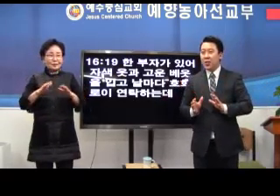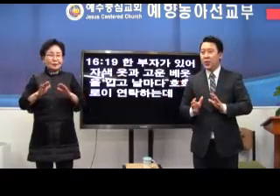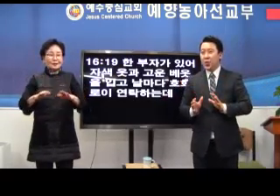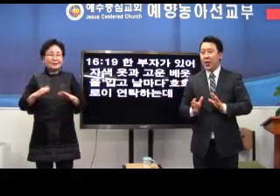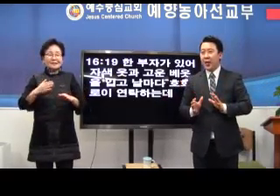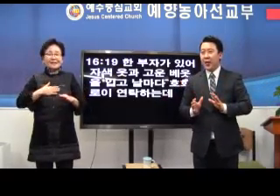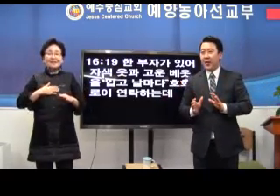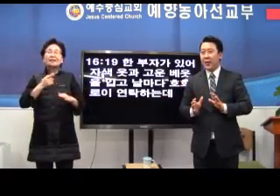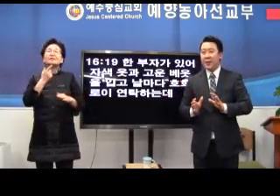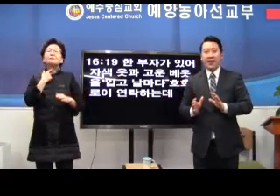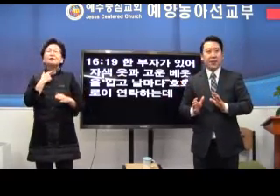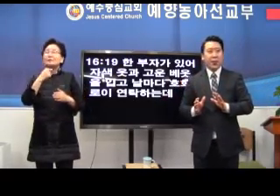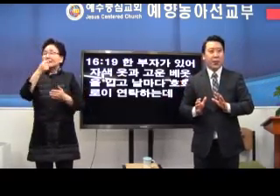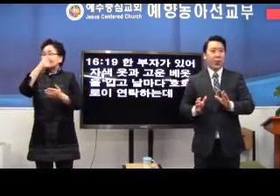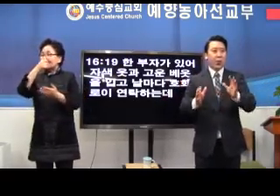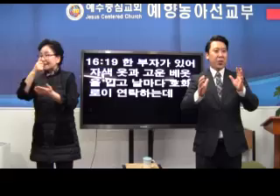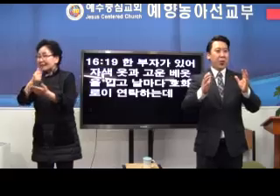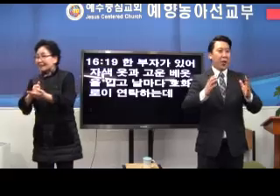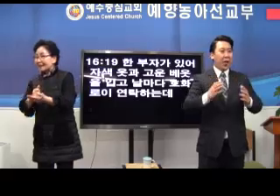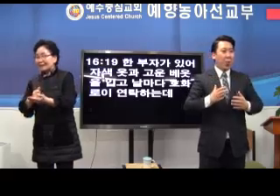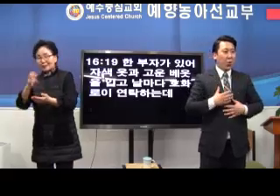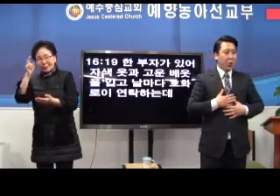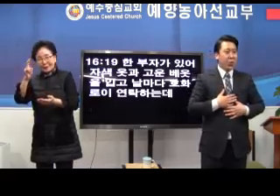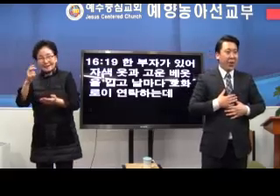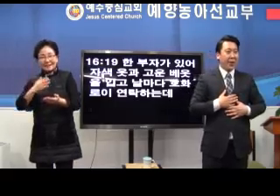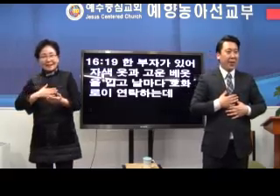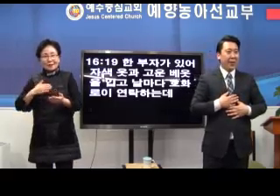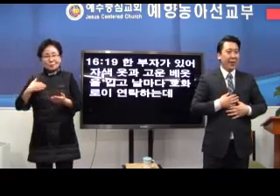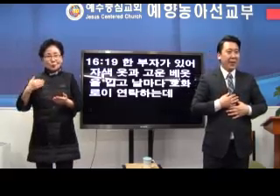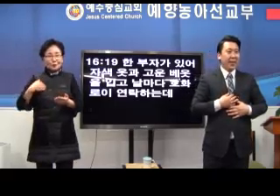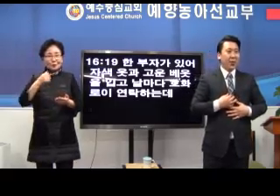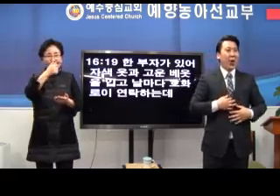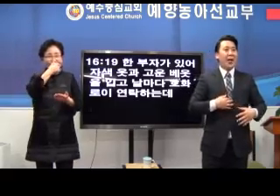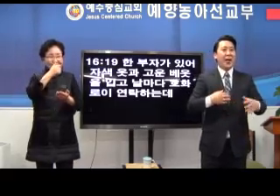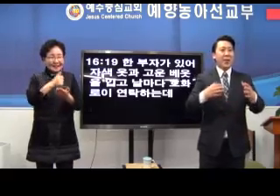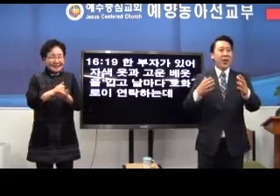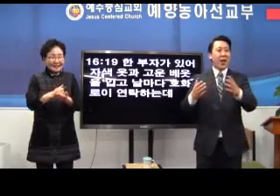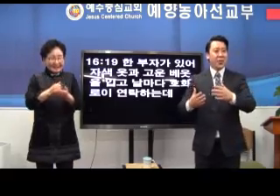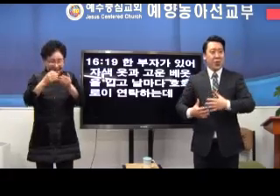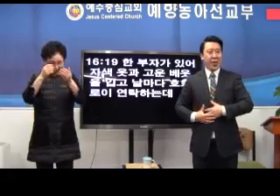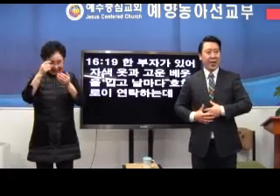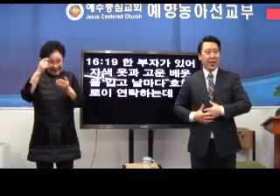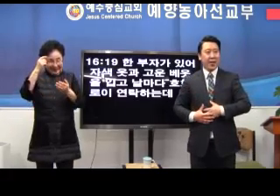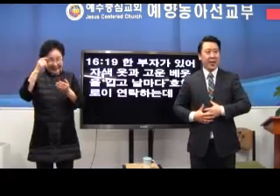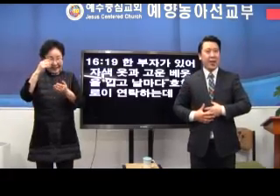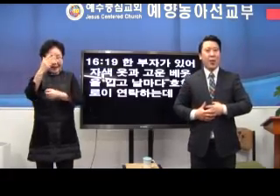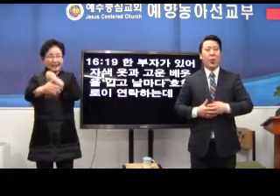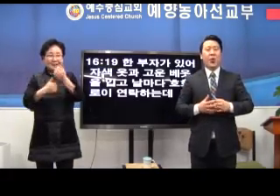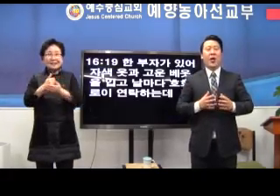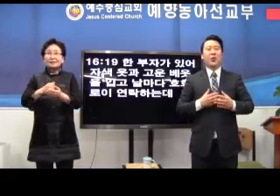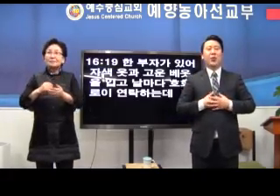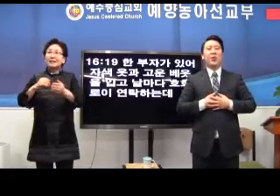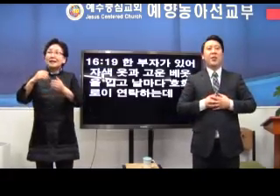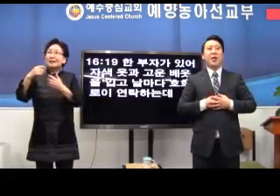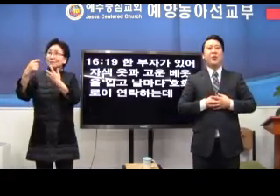지은 죄, 혹시라도 내가 모르는 죄, 또 하나님만 아는 죄, 오늘 하루